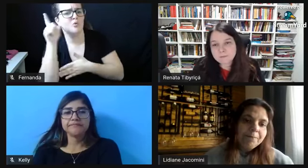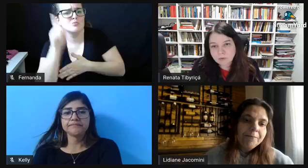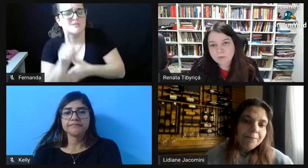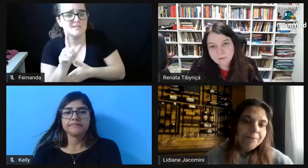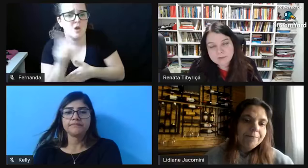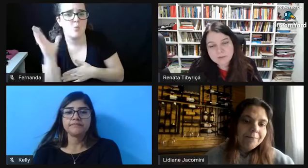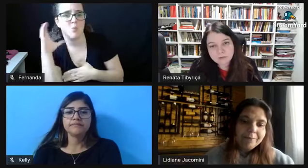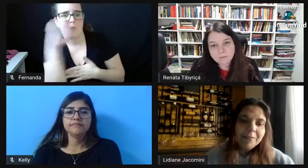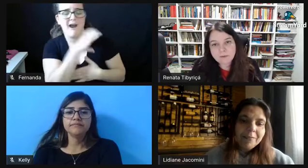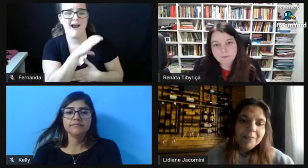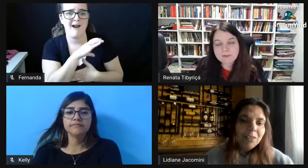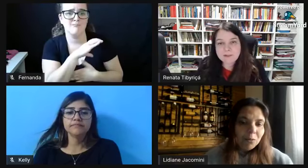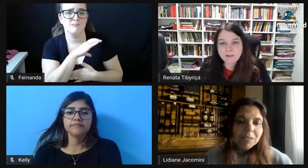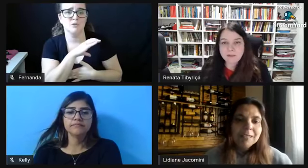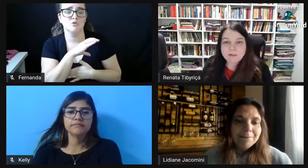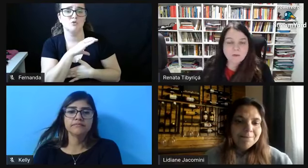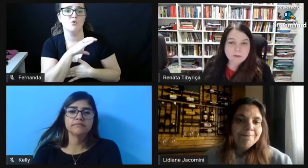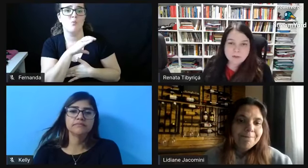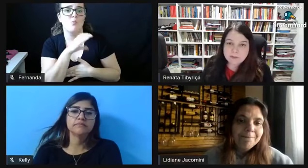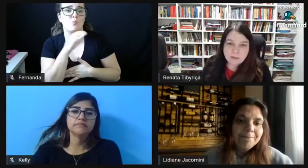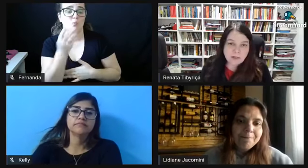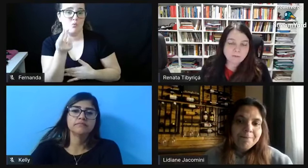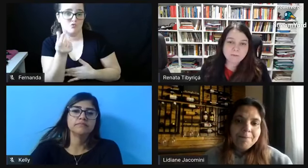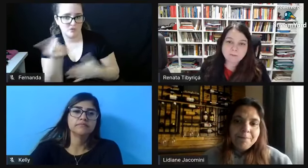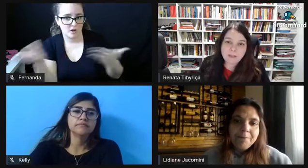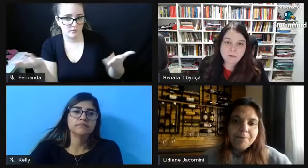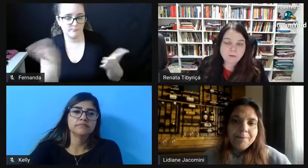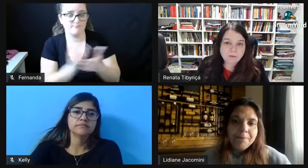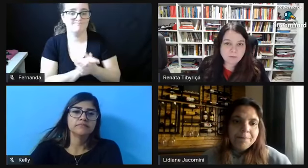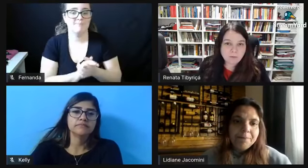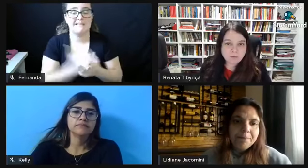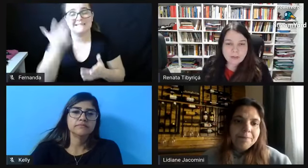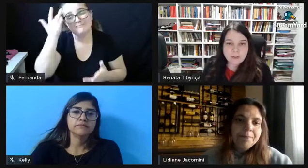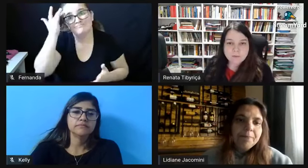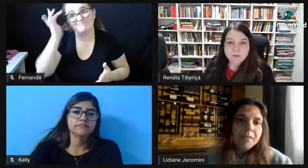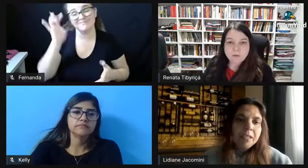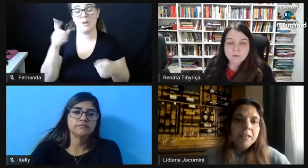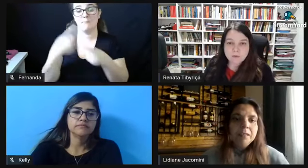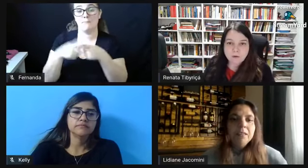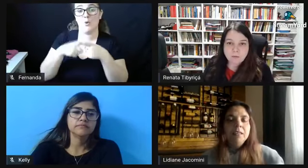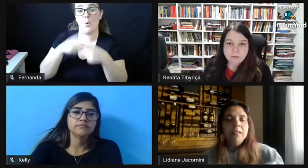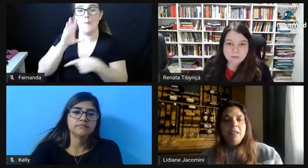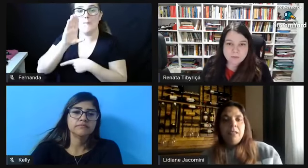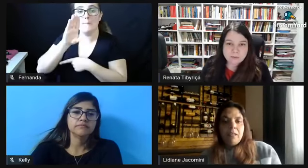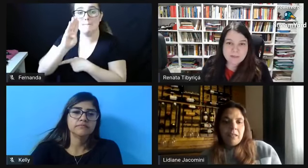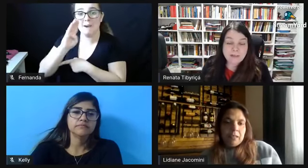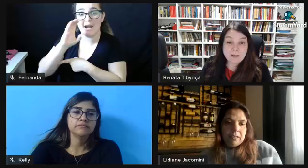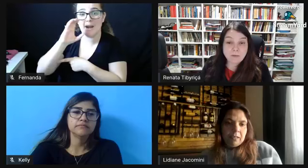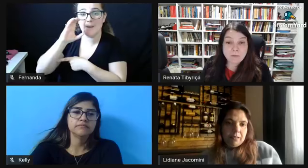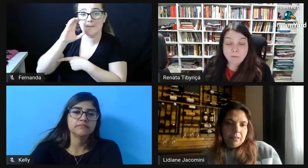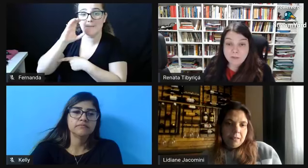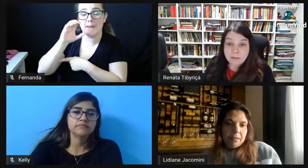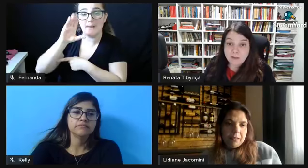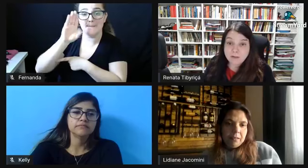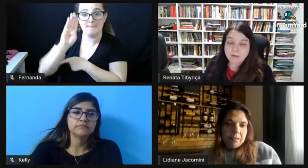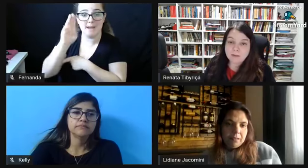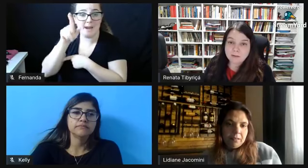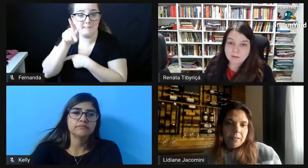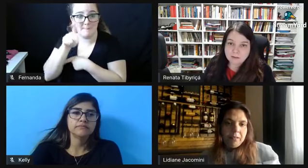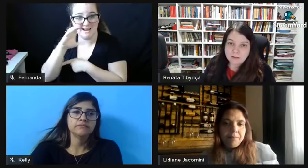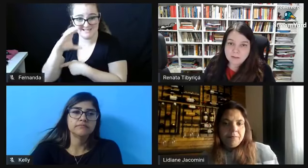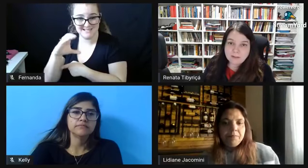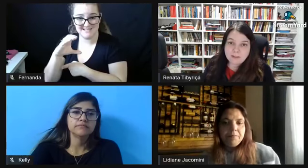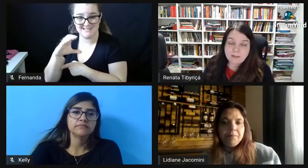Então, de novo, é uma questão do BPC, né? São questões que eu não tenho profundidade, mas o que eu posso dizer que eu ouvi,